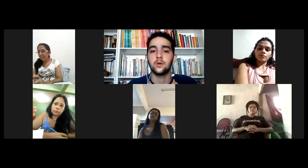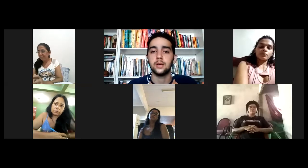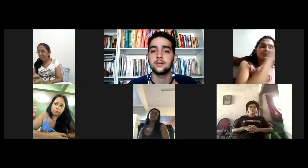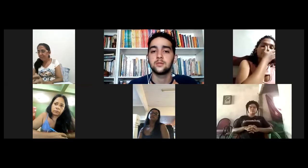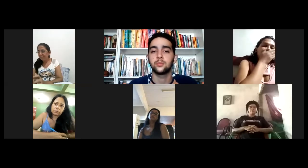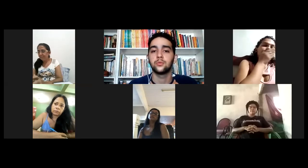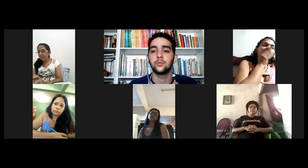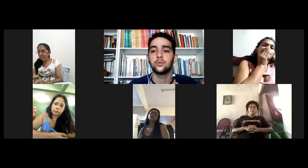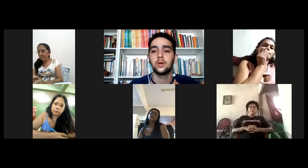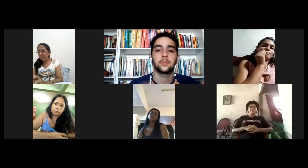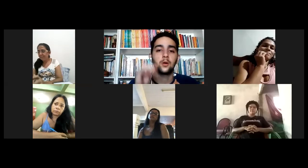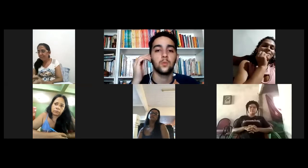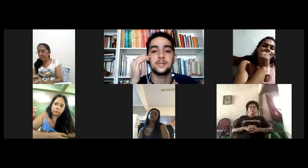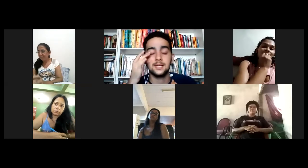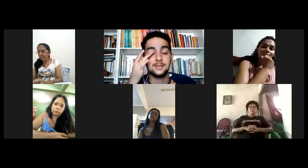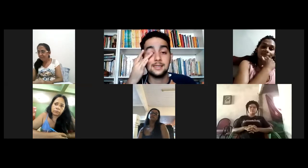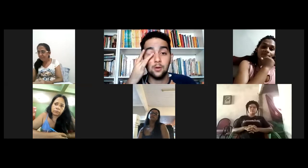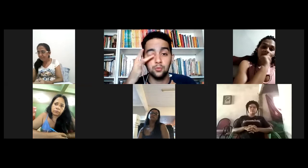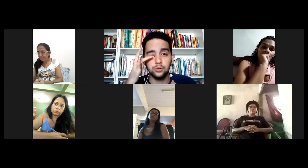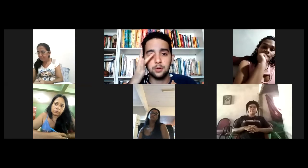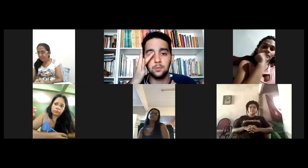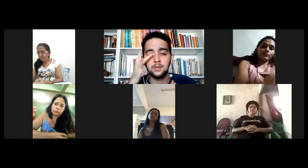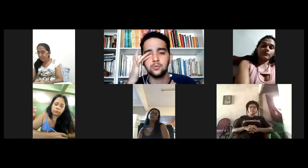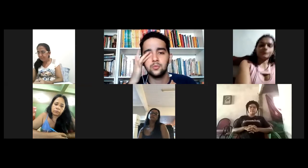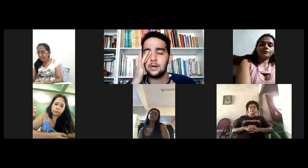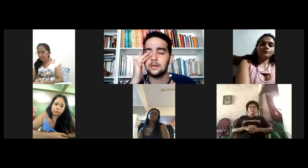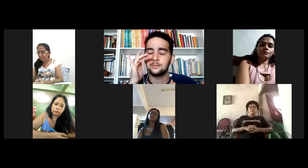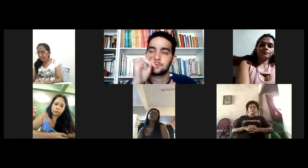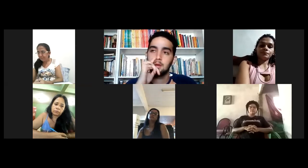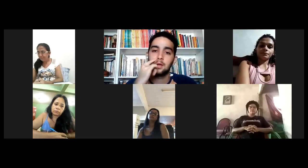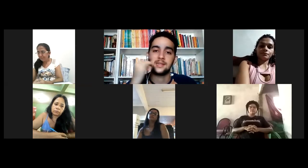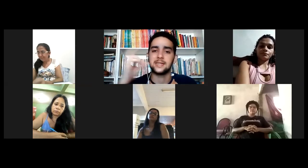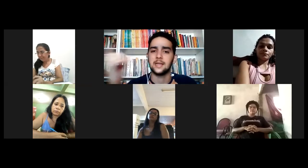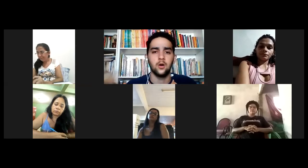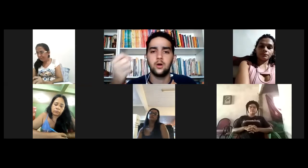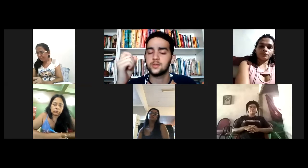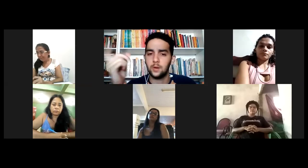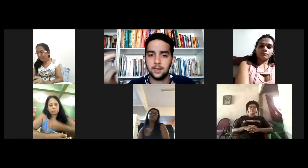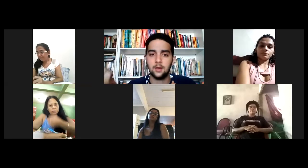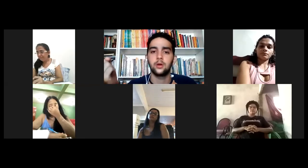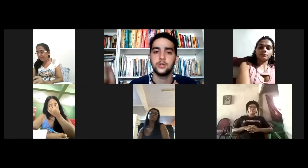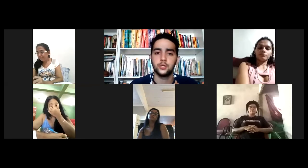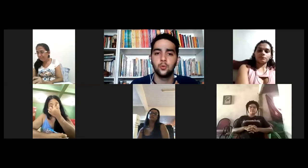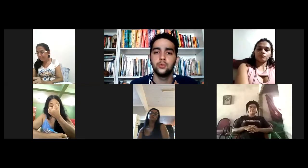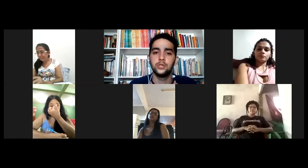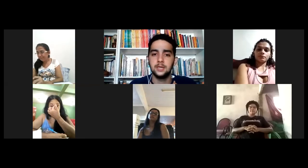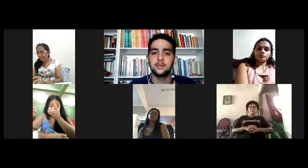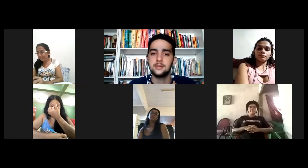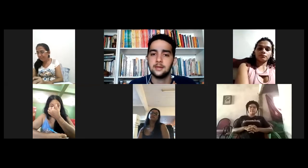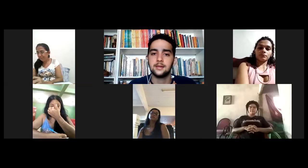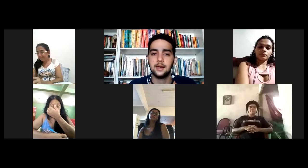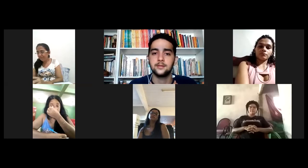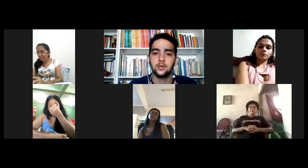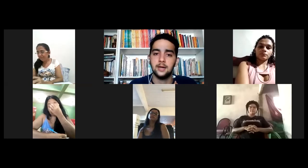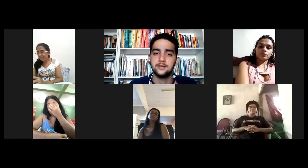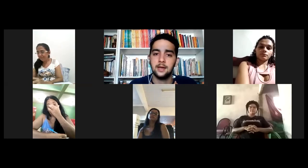cursos voltados para algumas áreas da saúde, pelo menos 60 horas, 40 horas de Libras